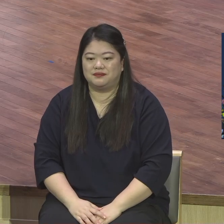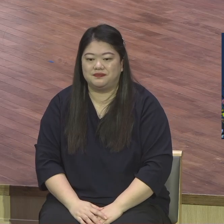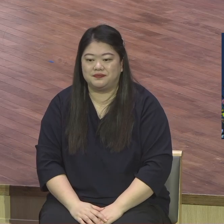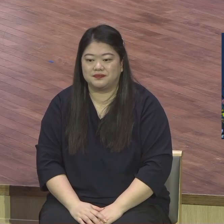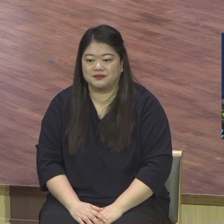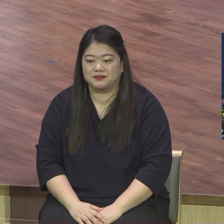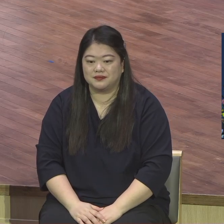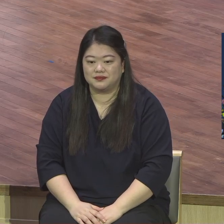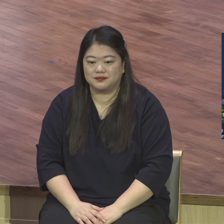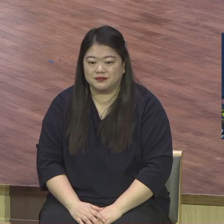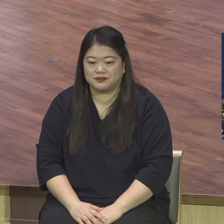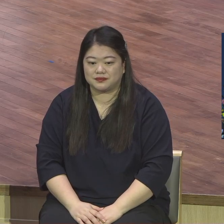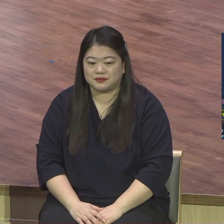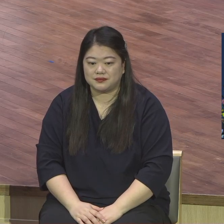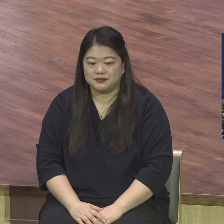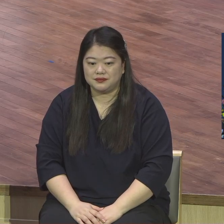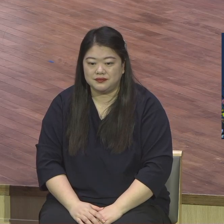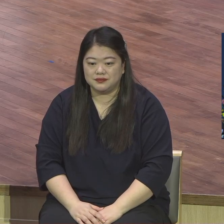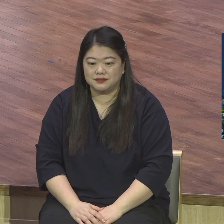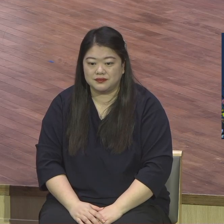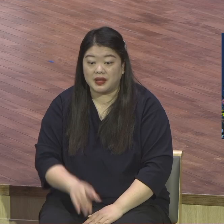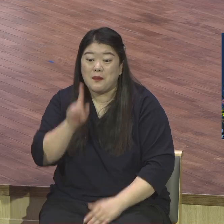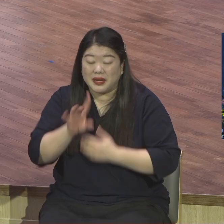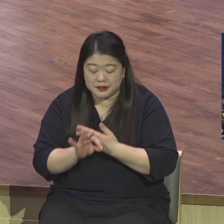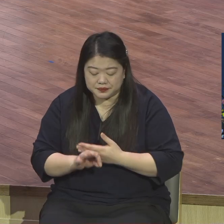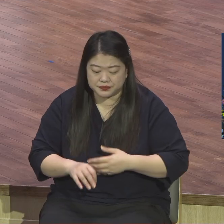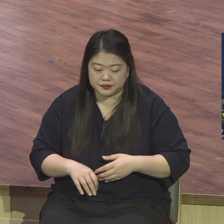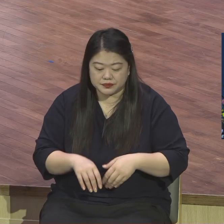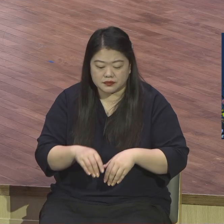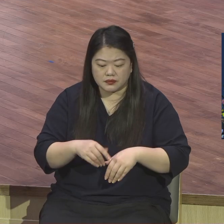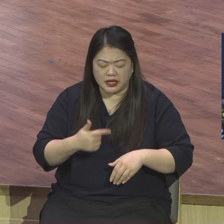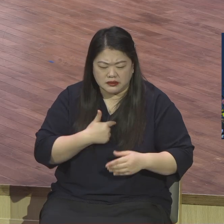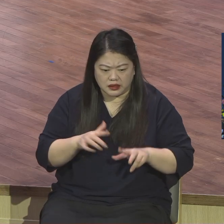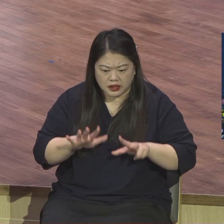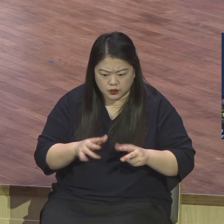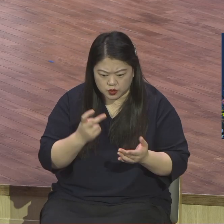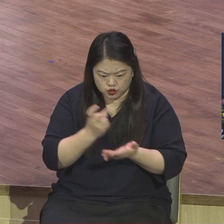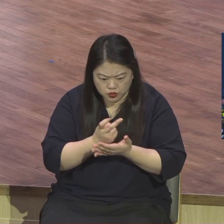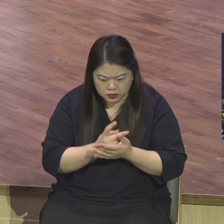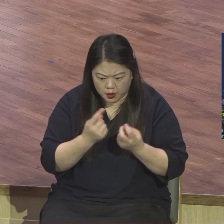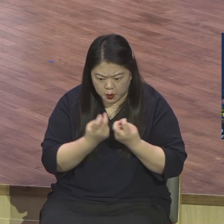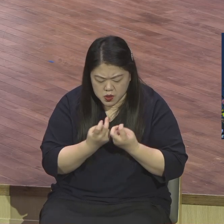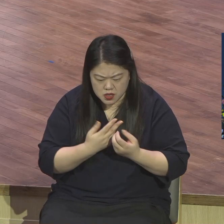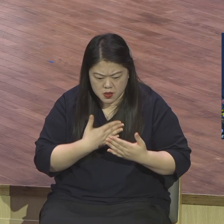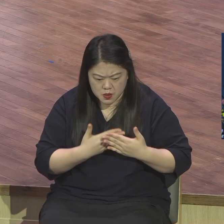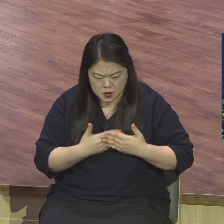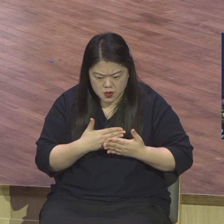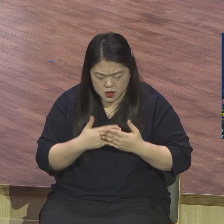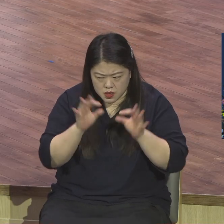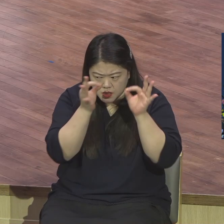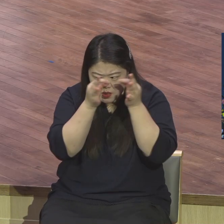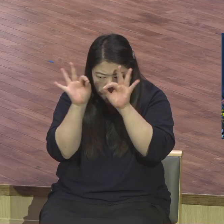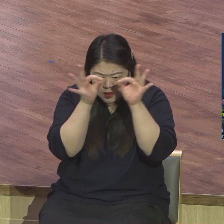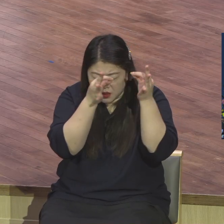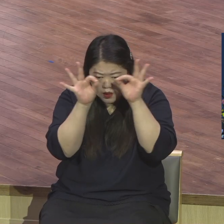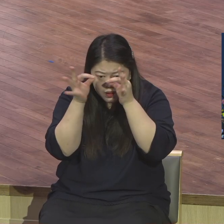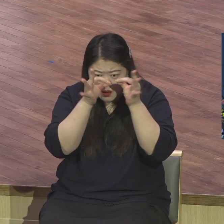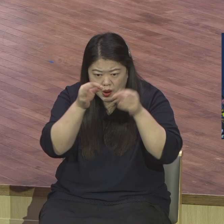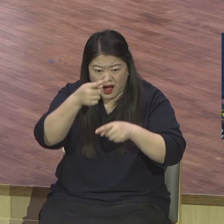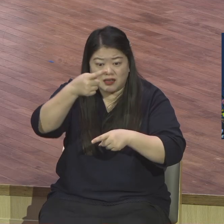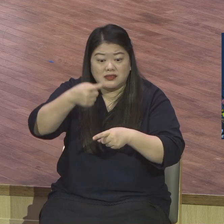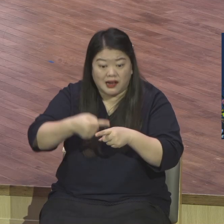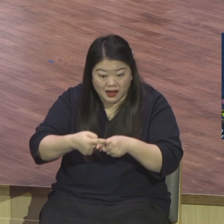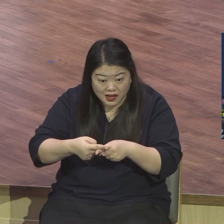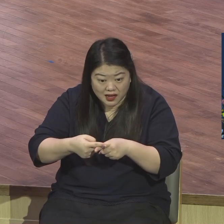그러다가 갑자기 바울을 통해서 엄청난 이 복음, 이 자유를